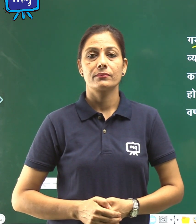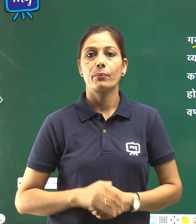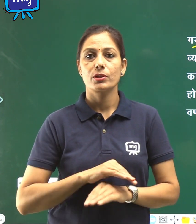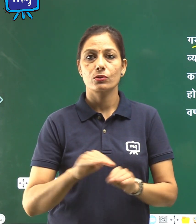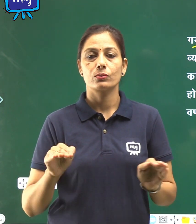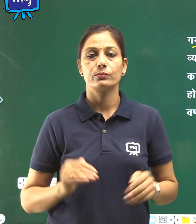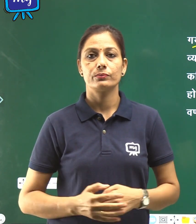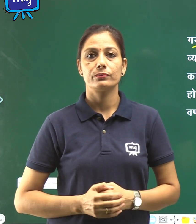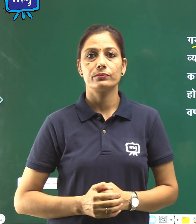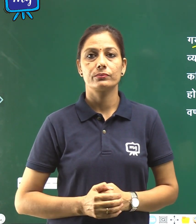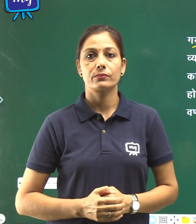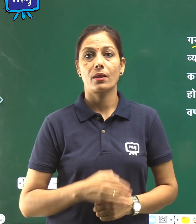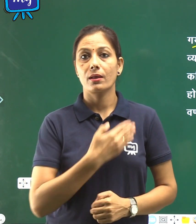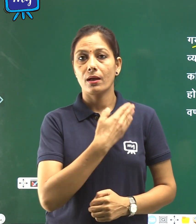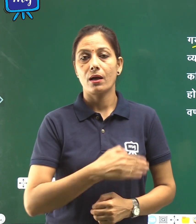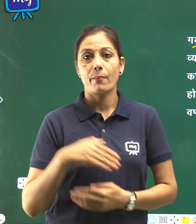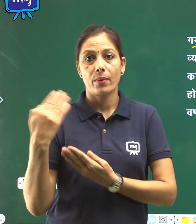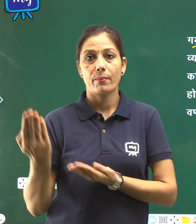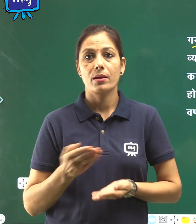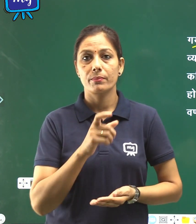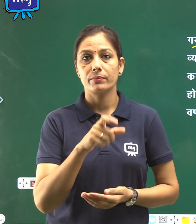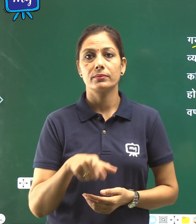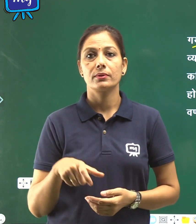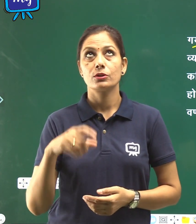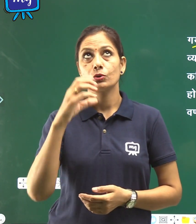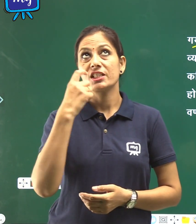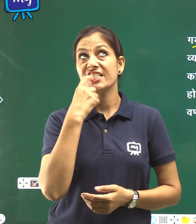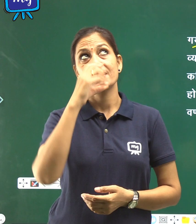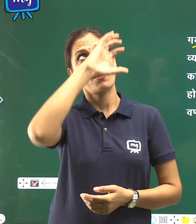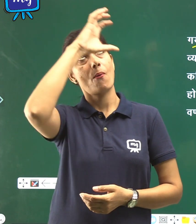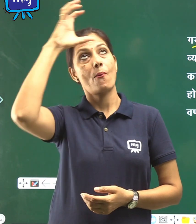बच्चों, यहाँ मेहमान मेघ है।